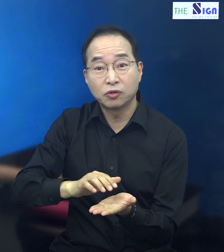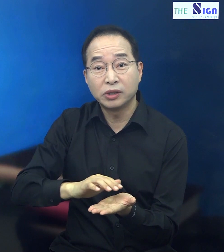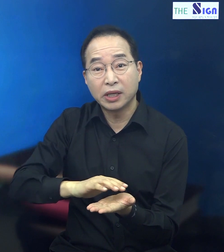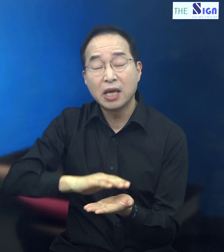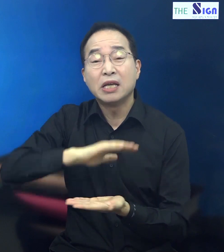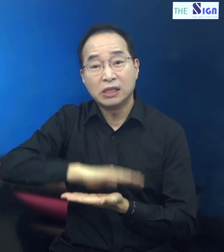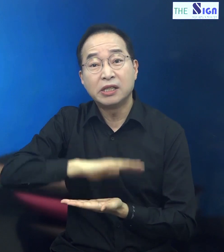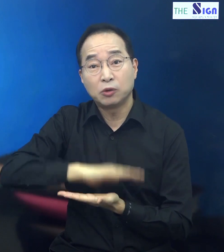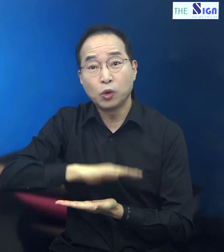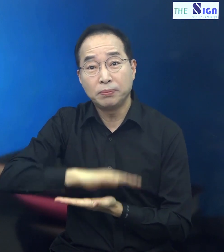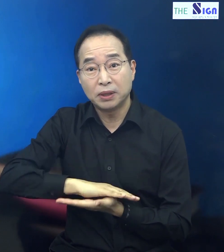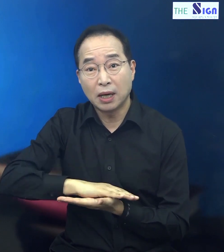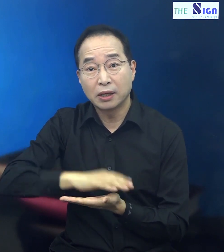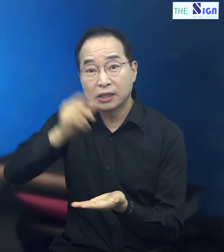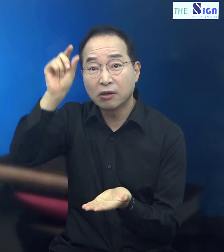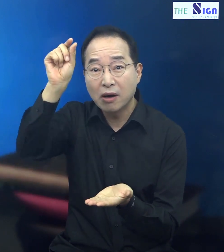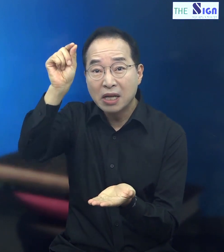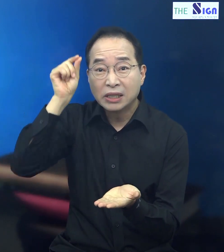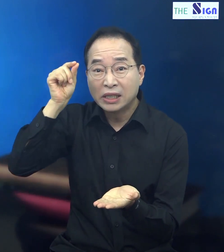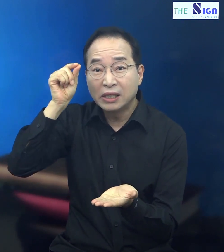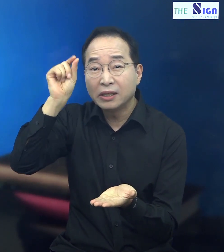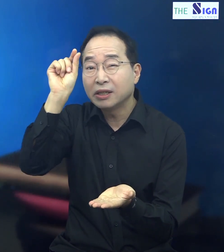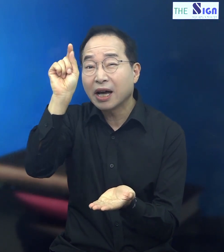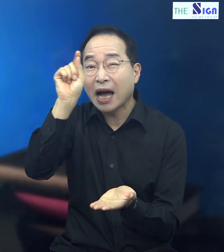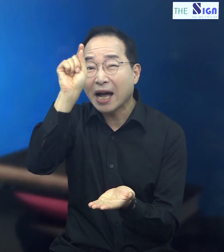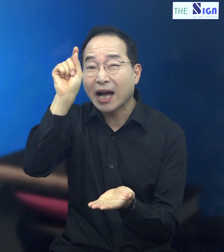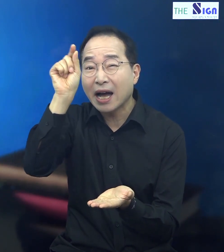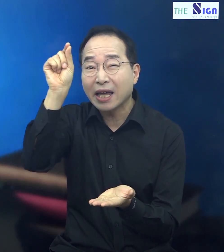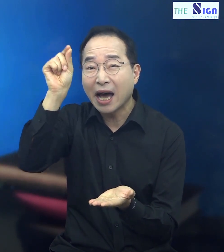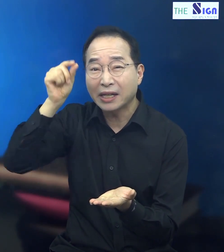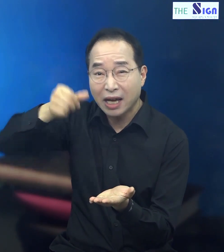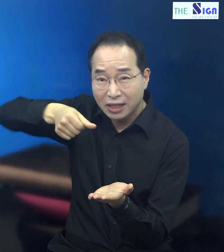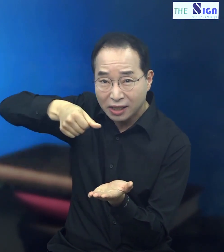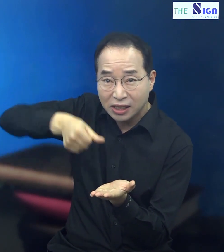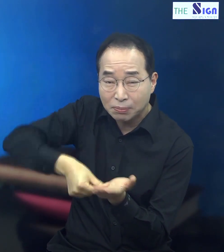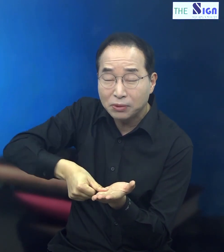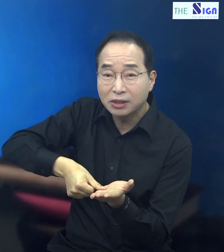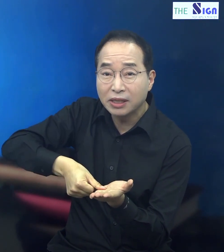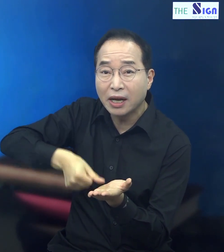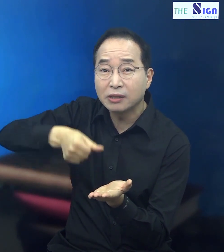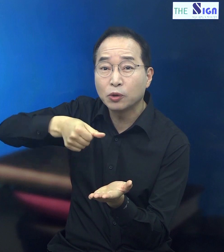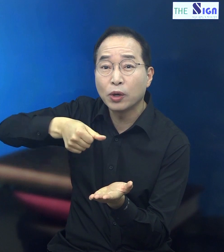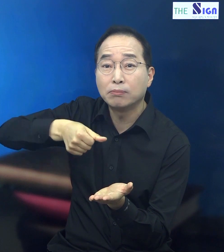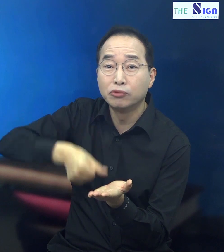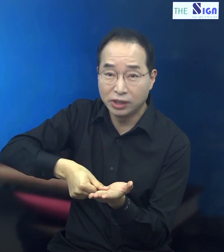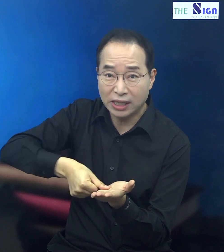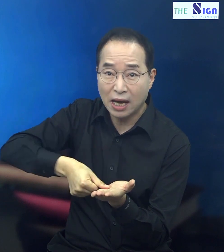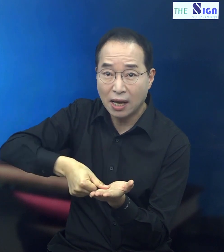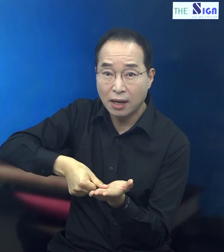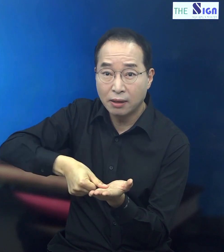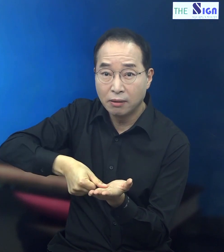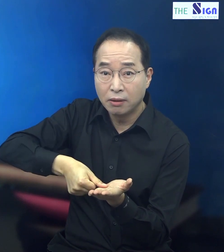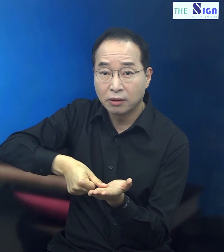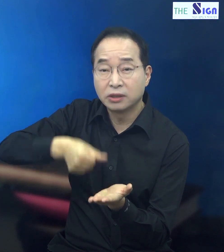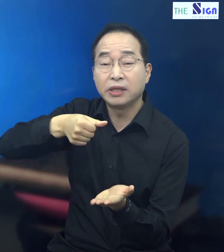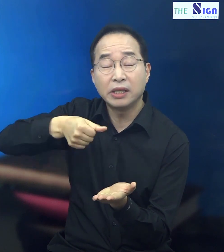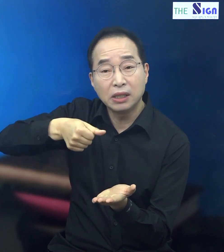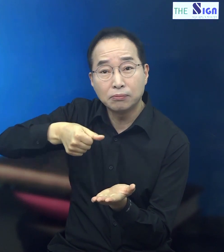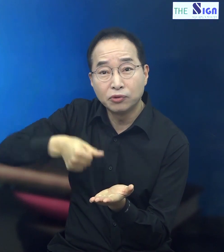이제 인쇄를 돌립니다. 그래서 그 각각의 하나를 심는다 해서 이게 문자. 그런데 이 문자가